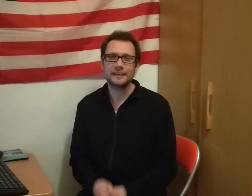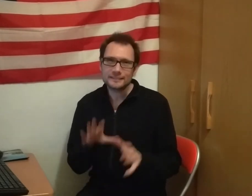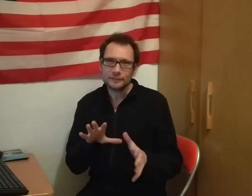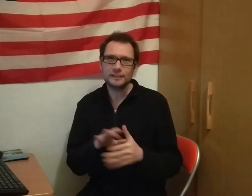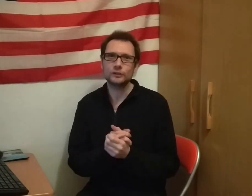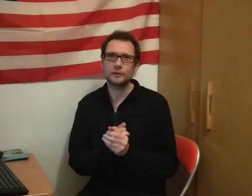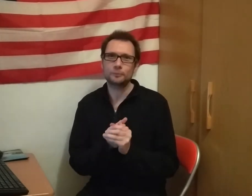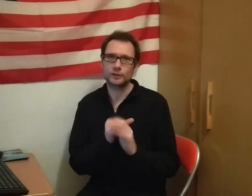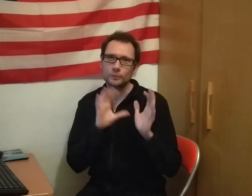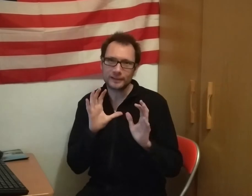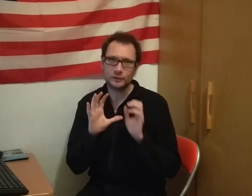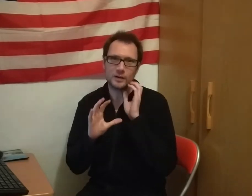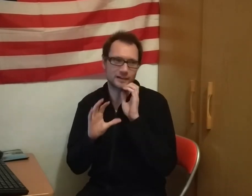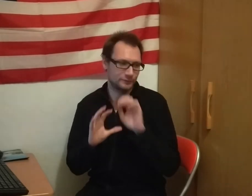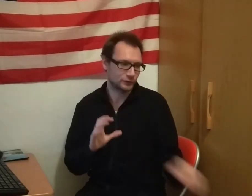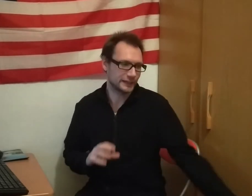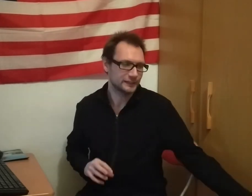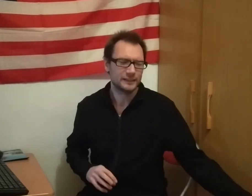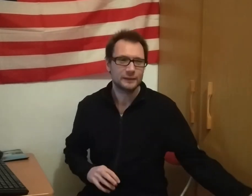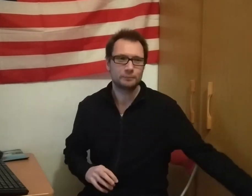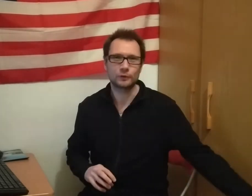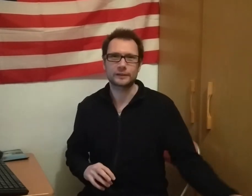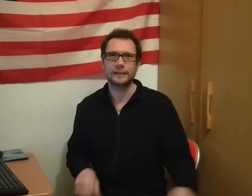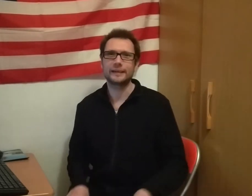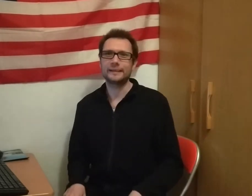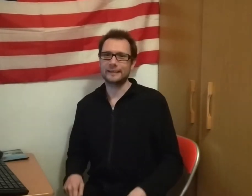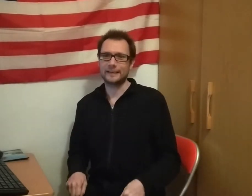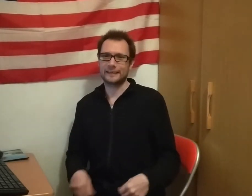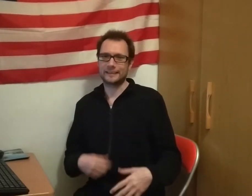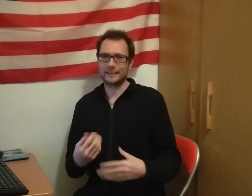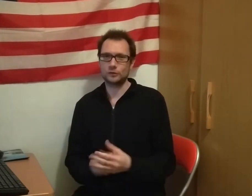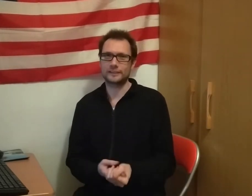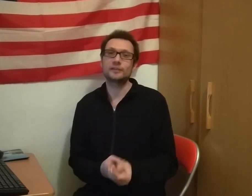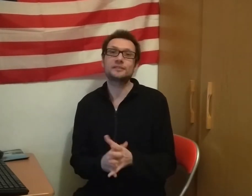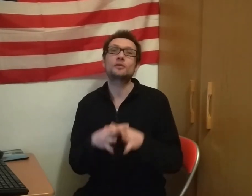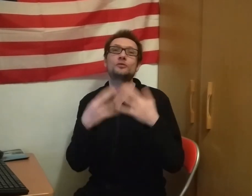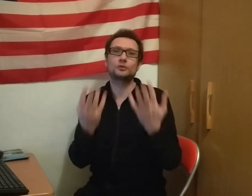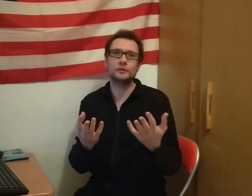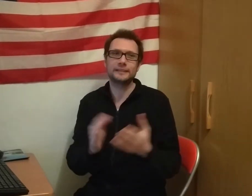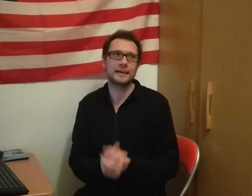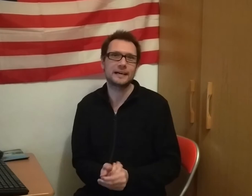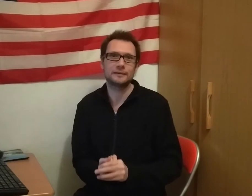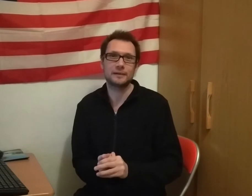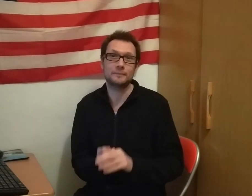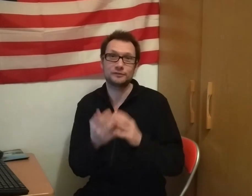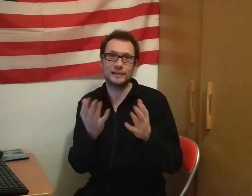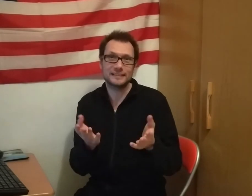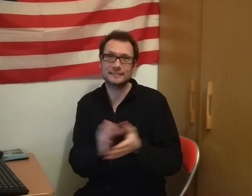Este vídeo es un poquito particular, ¿ok? Porque quiero hacer una consulta a mis fans, a